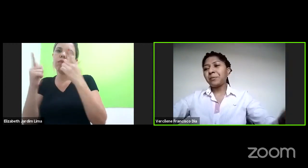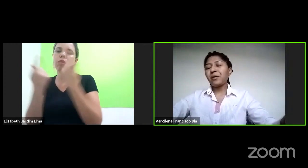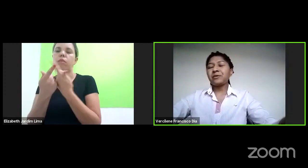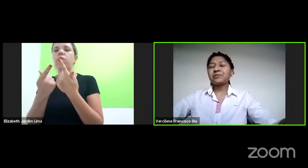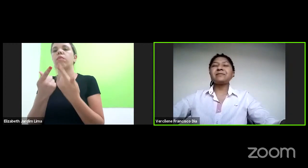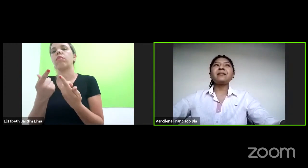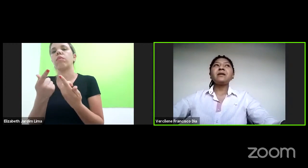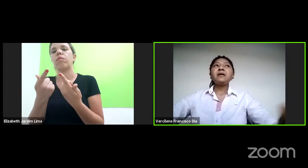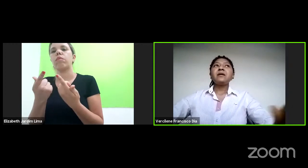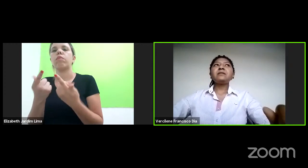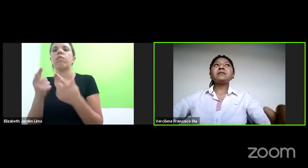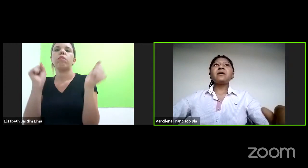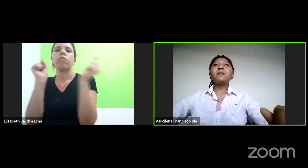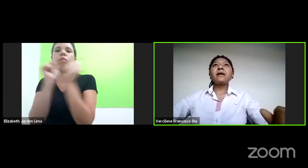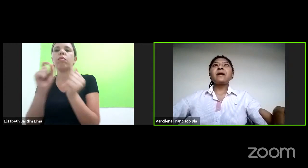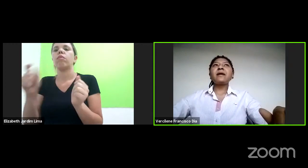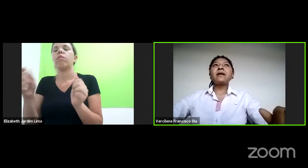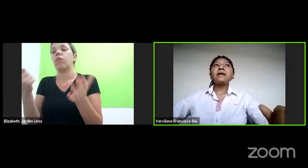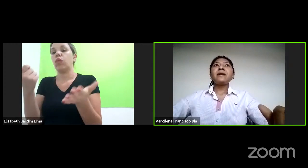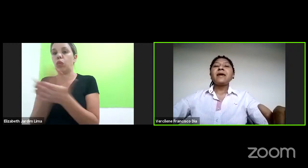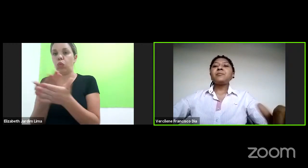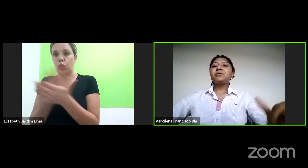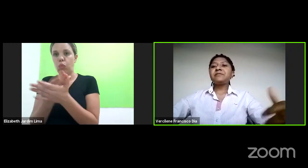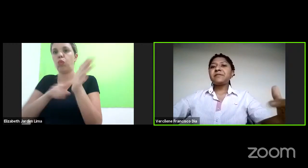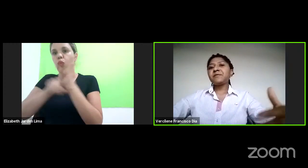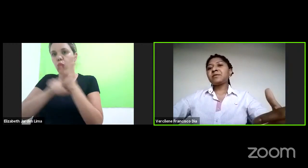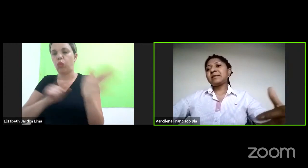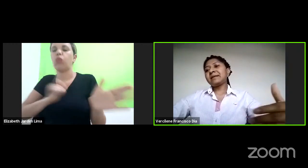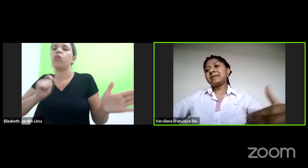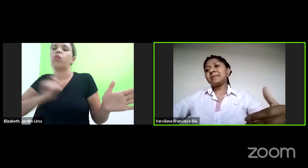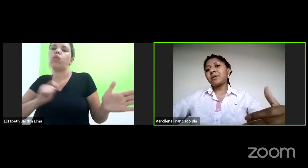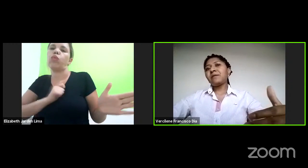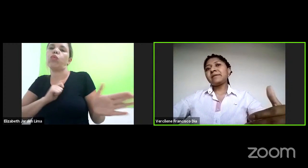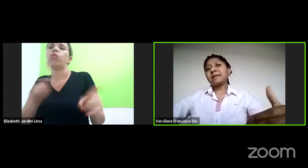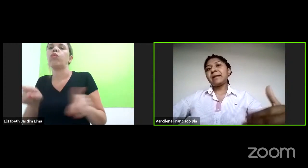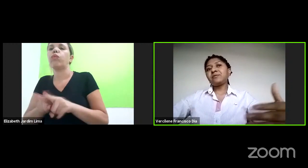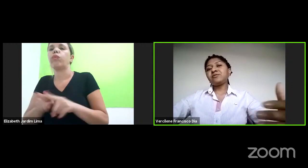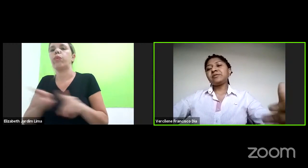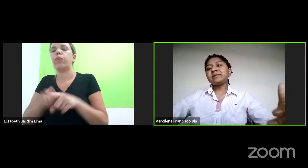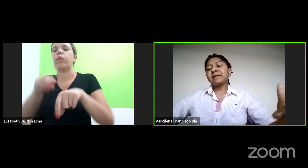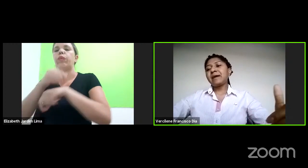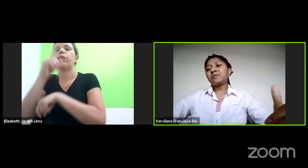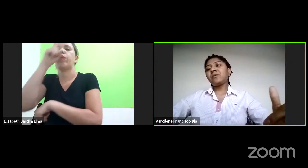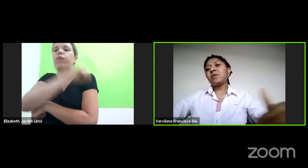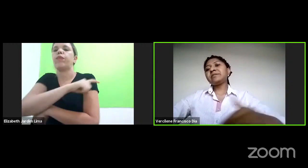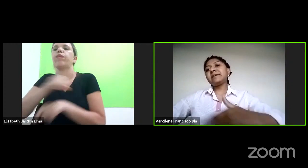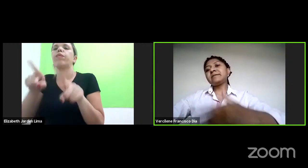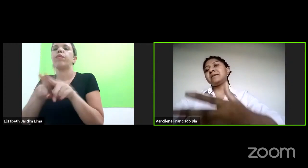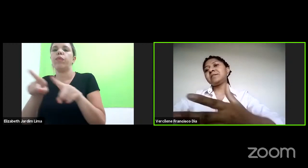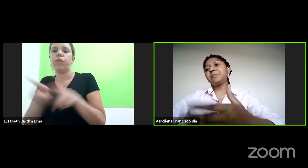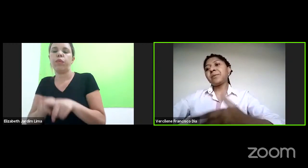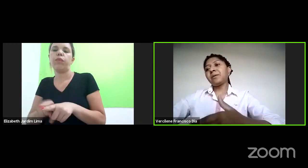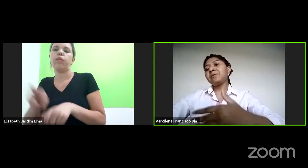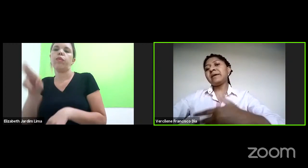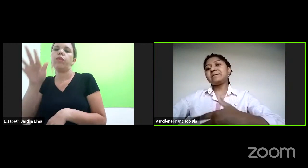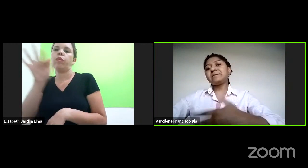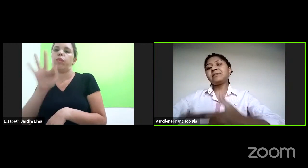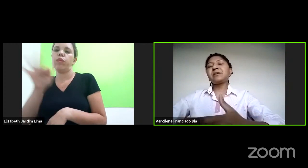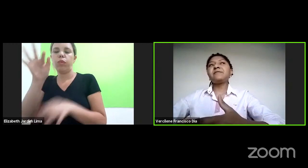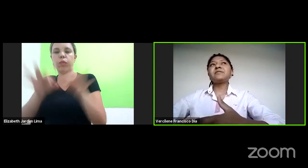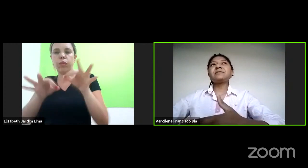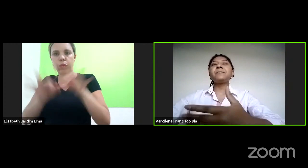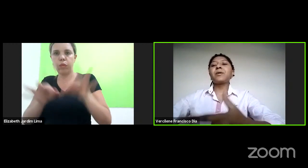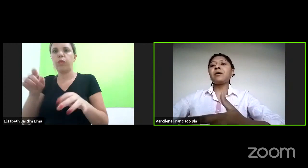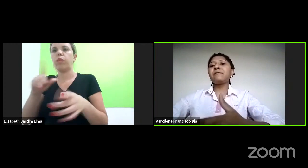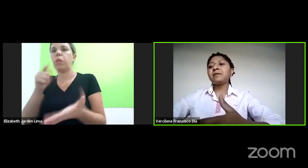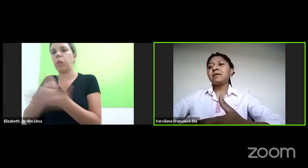estudos antropológicos, né? Então, é muito difícil você trazer prova e trabalhar no judiciário, onde exige